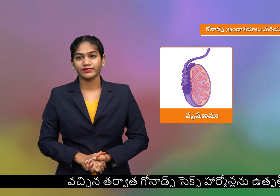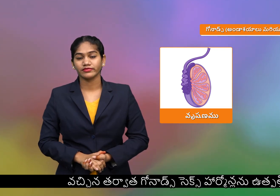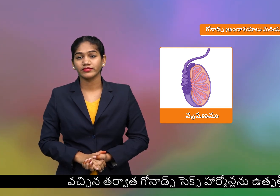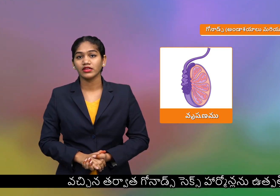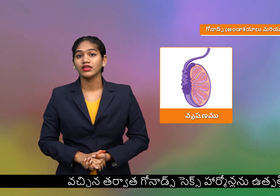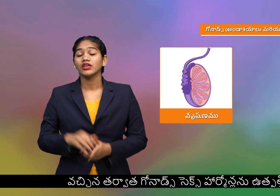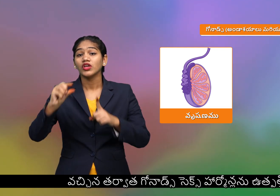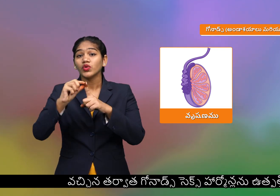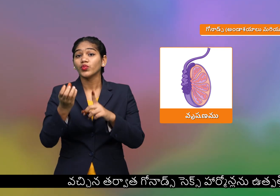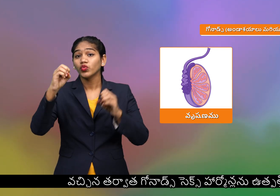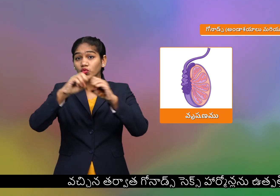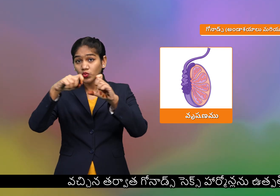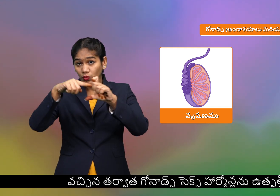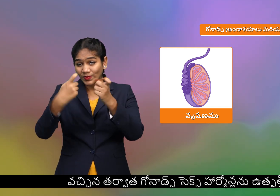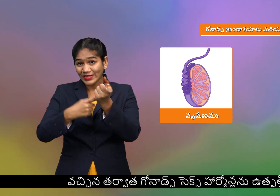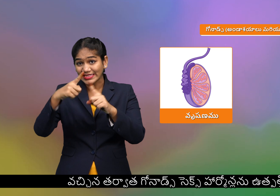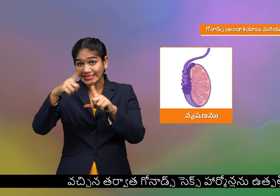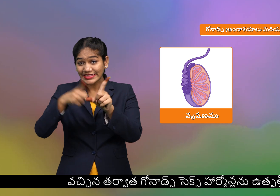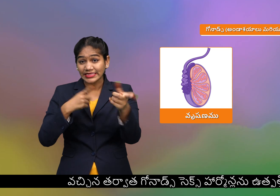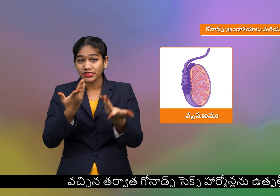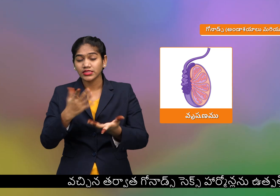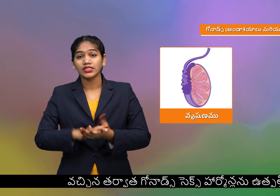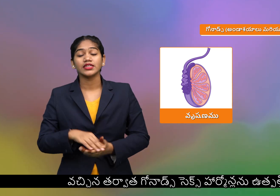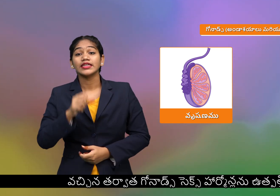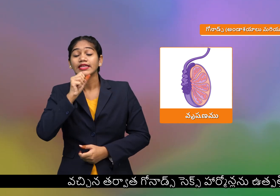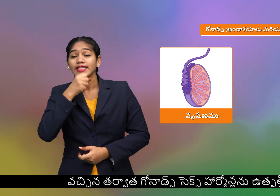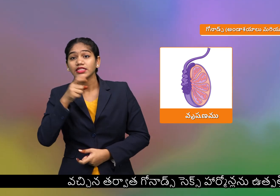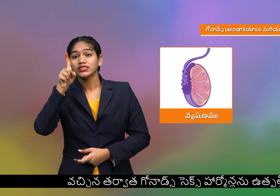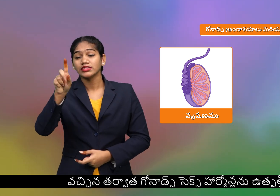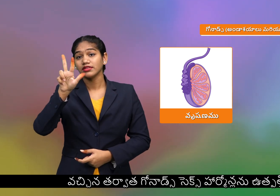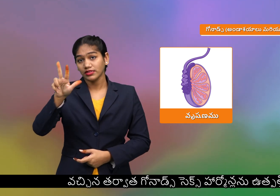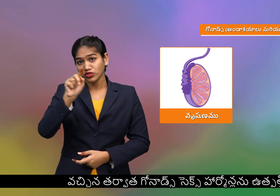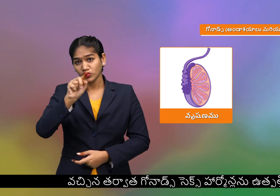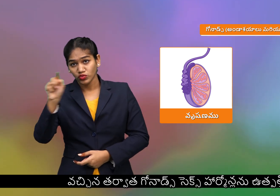వచ్చిన తర్వాత గోనాడ్స్ సెక్స్ హార్మోన్లను ఉత్పత్తి చేస్తాయి.